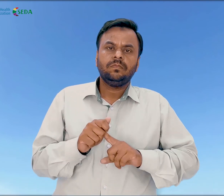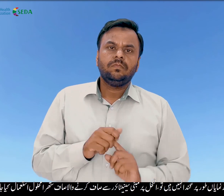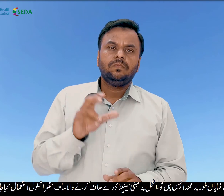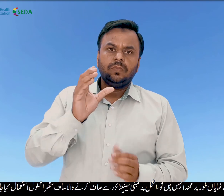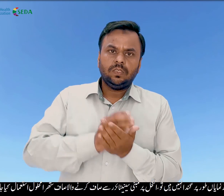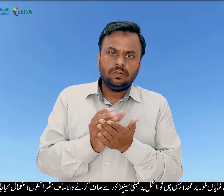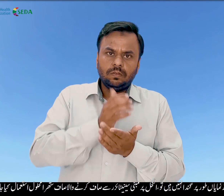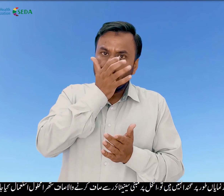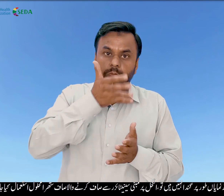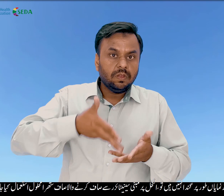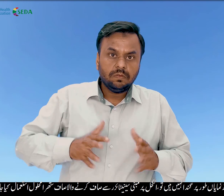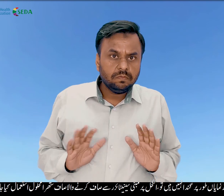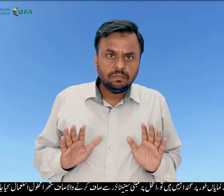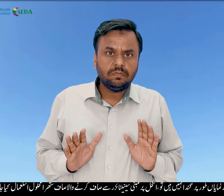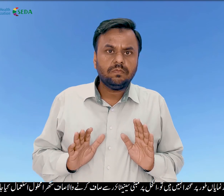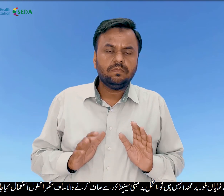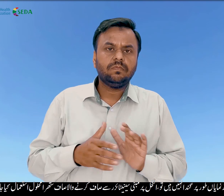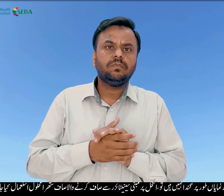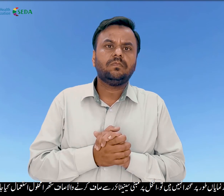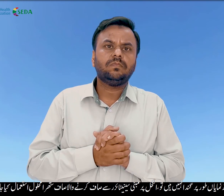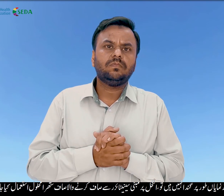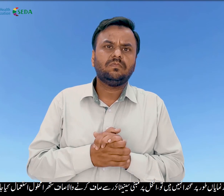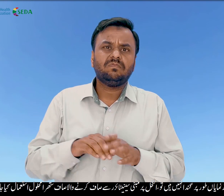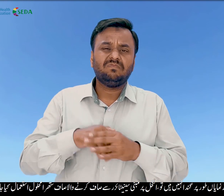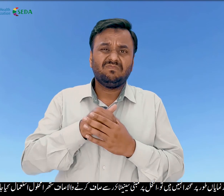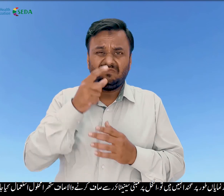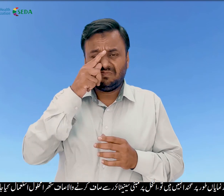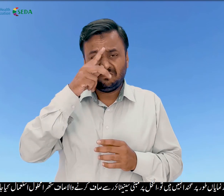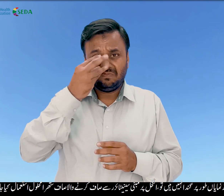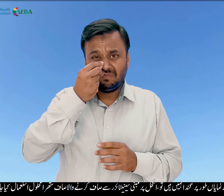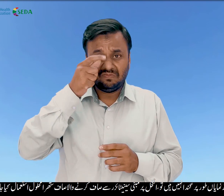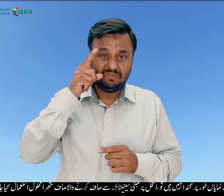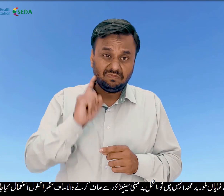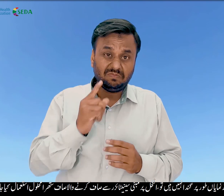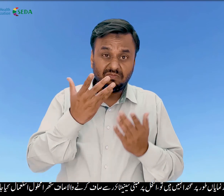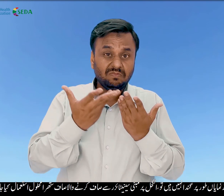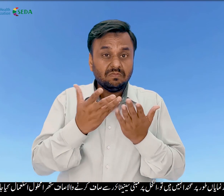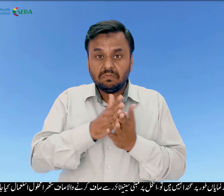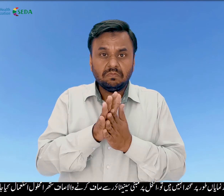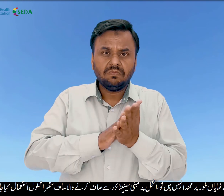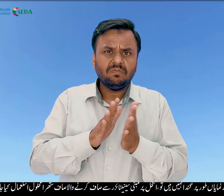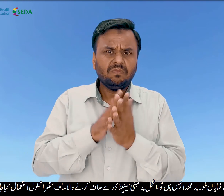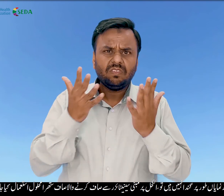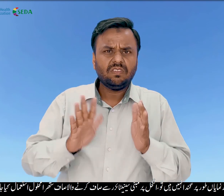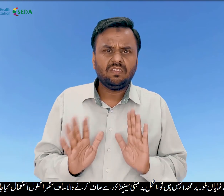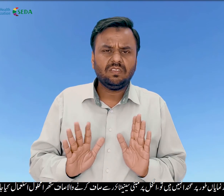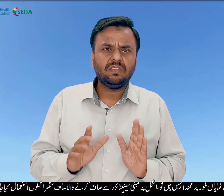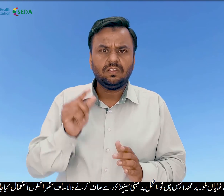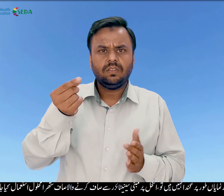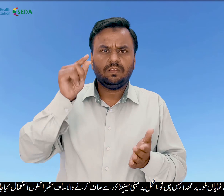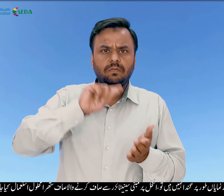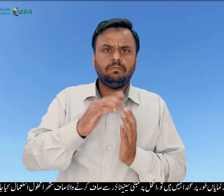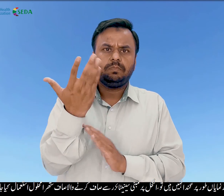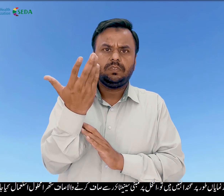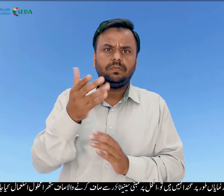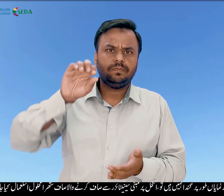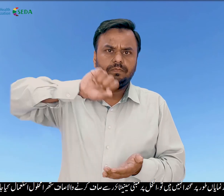اگر صابن اور پانی دستیاب نہیں ہے اور ہاتھ نمایاں طور پر گندا نہیں ہے تو الکحل پر